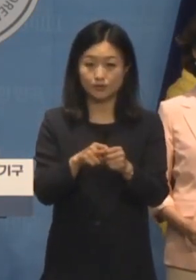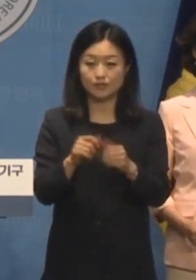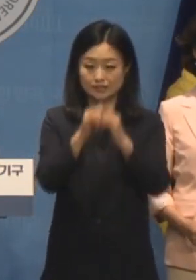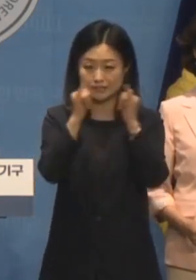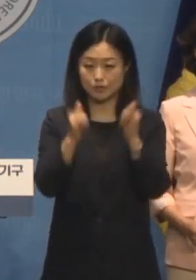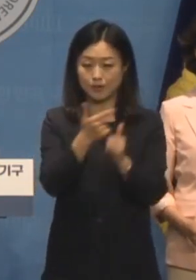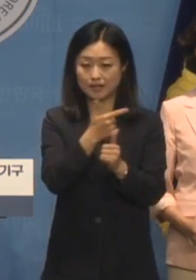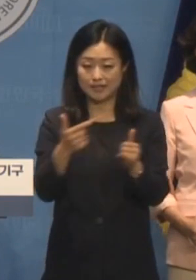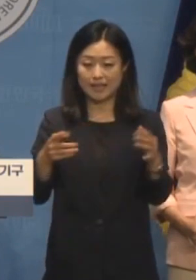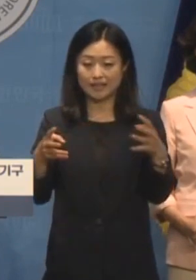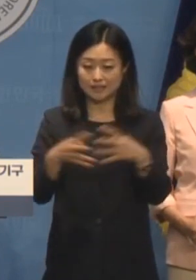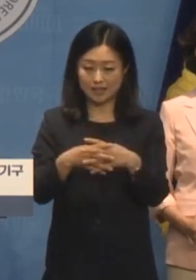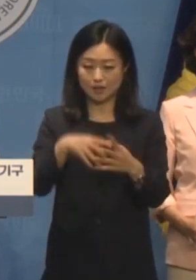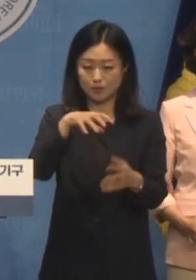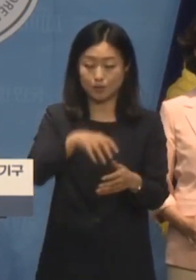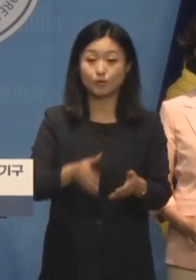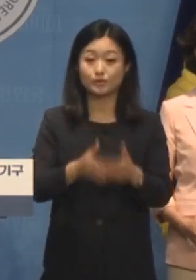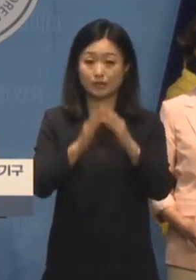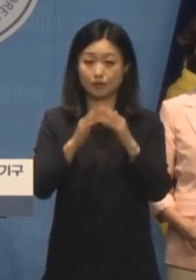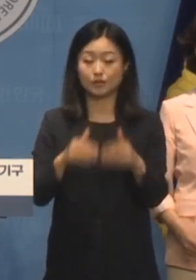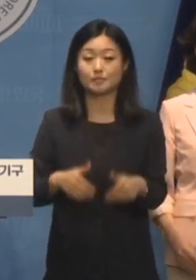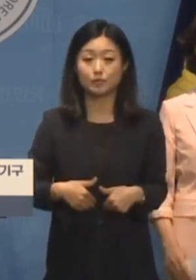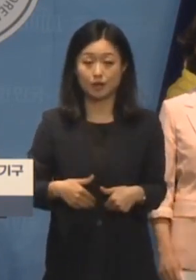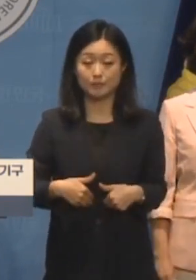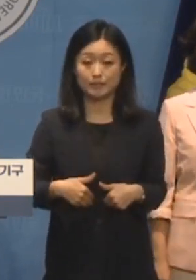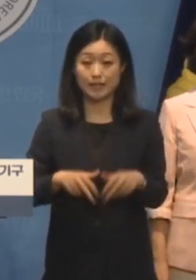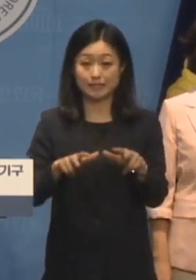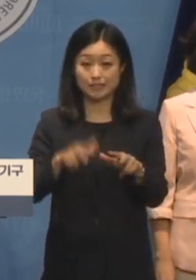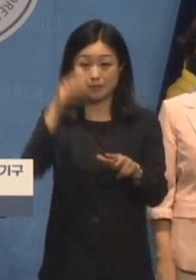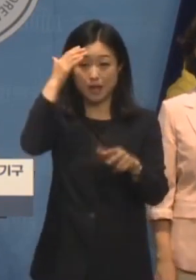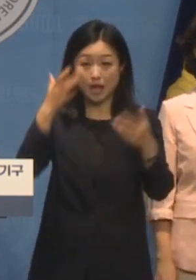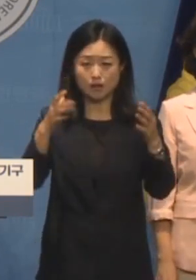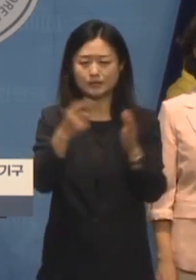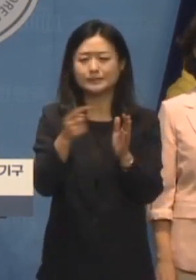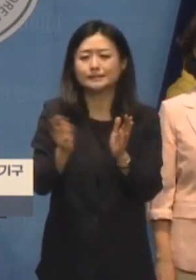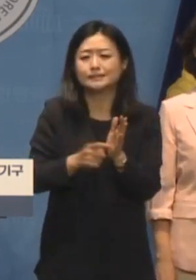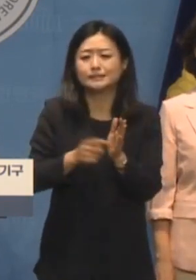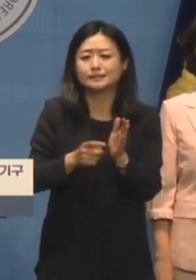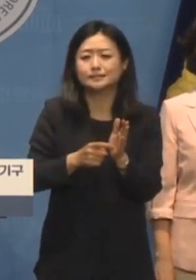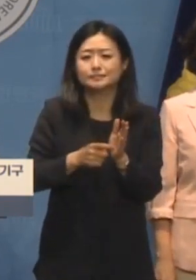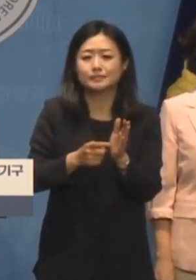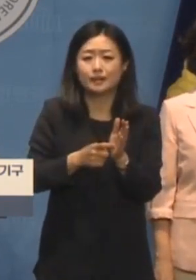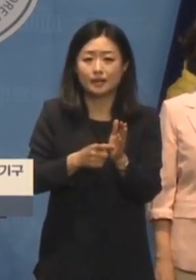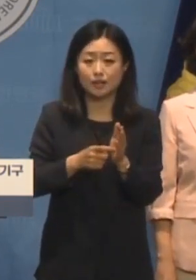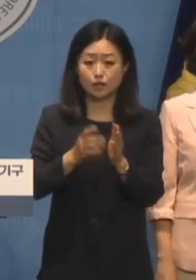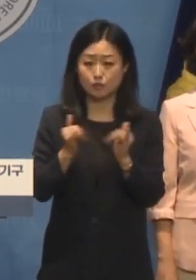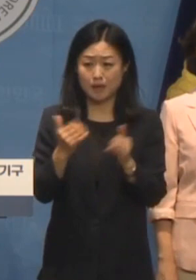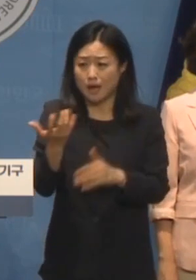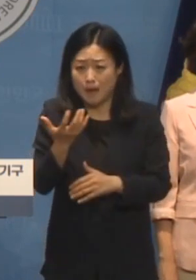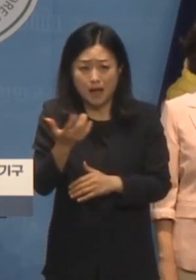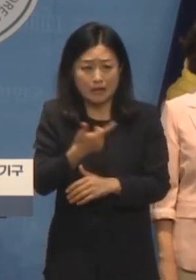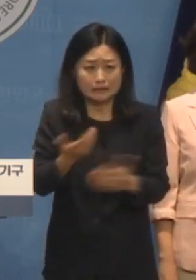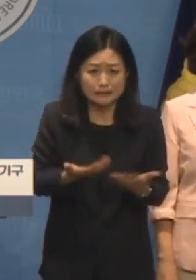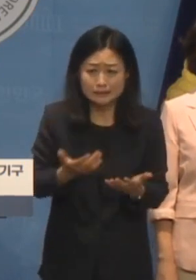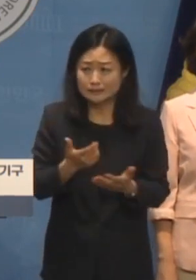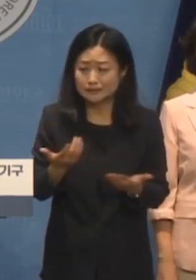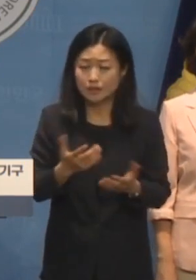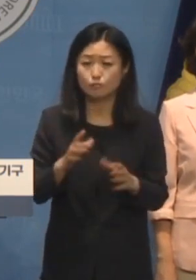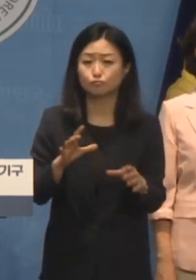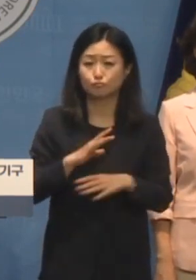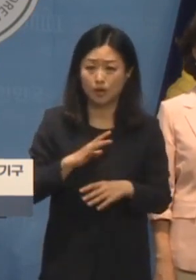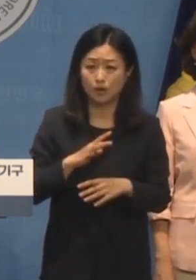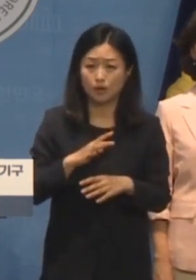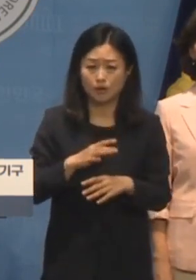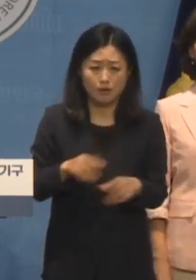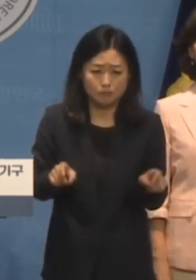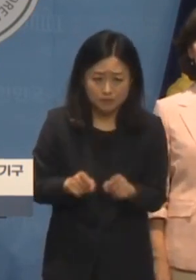촉구 기자 회견 지금 대한민국 전체가 응급 상황입니다 국민들은 아프면 큰일 난다며 불안에 떨고 있고